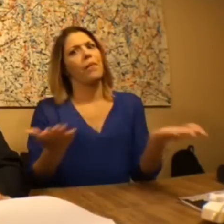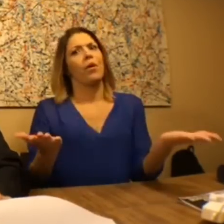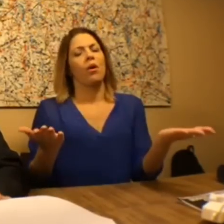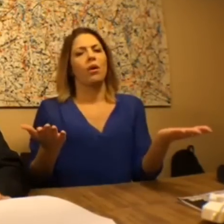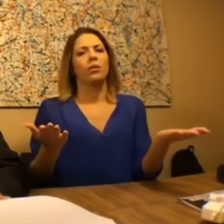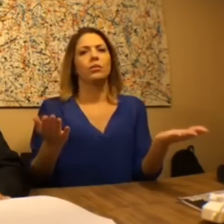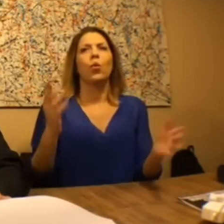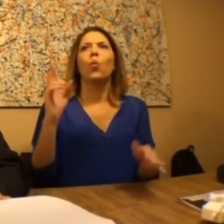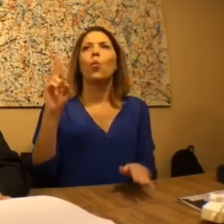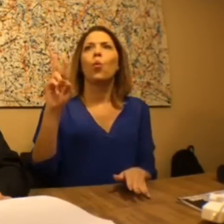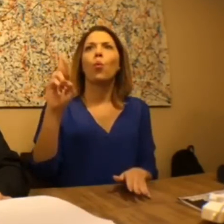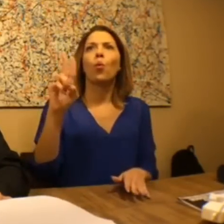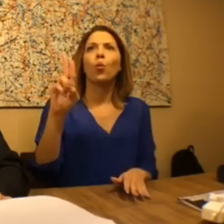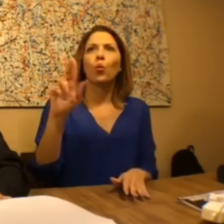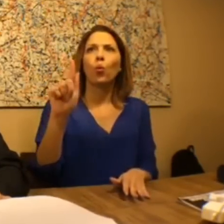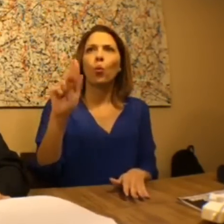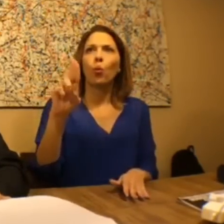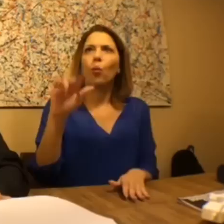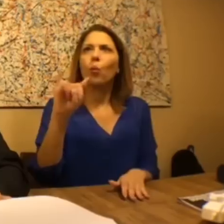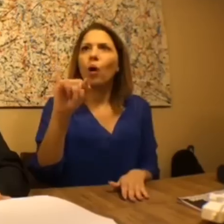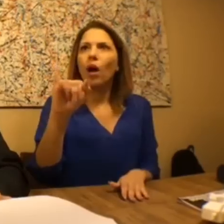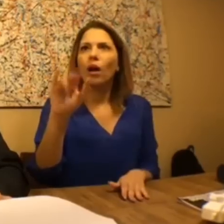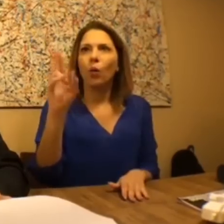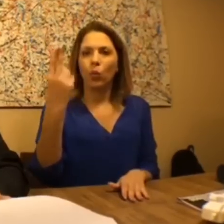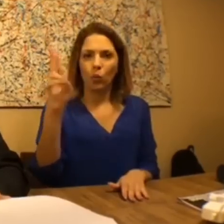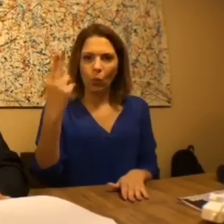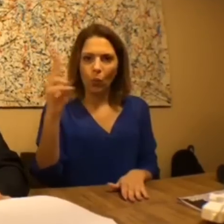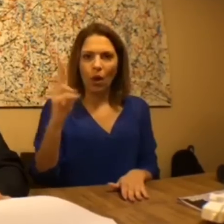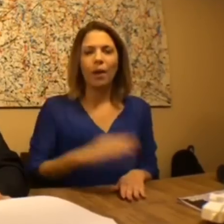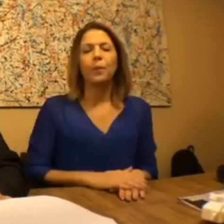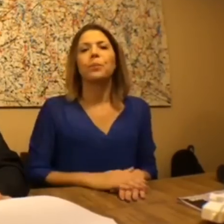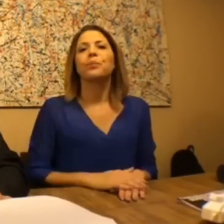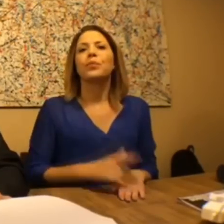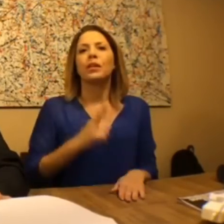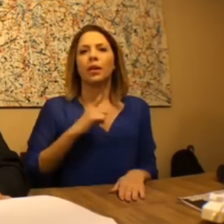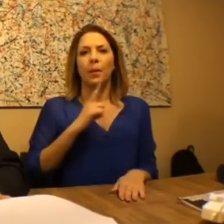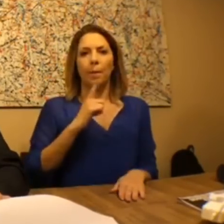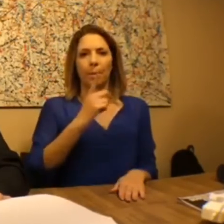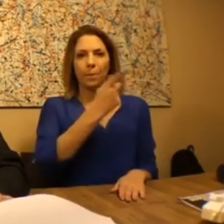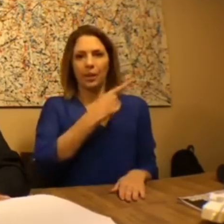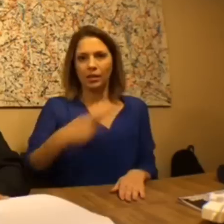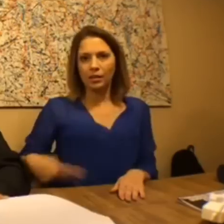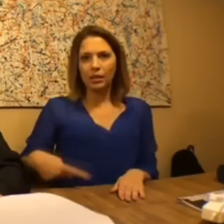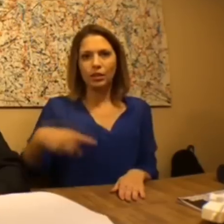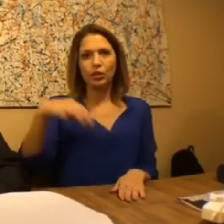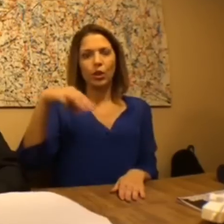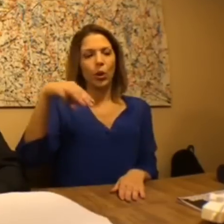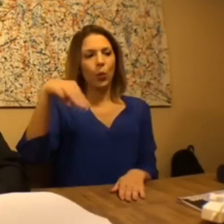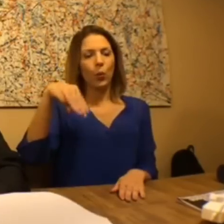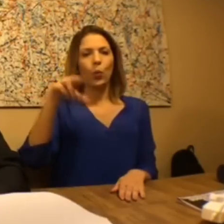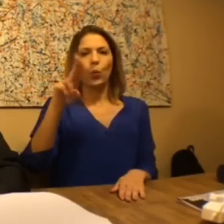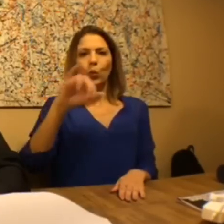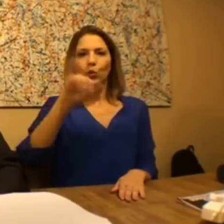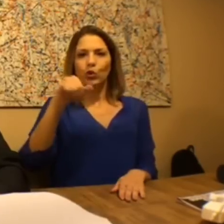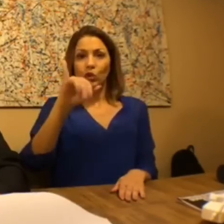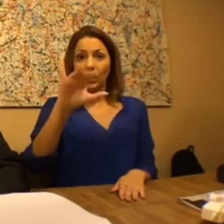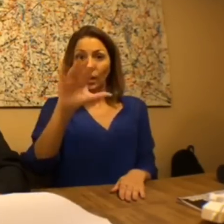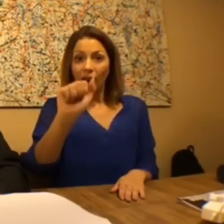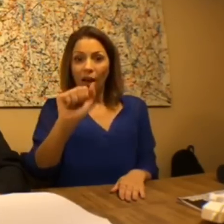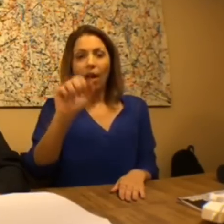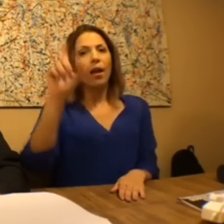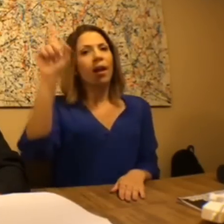Uruguai, que há pouco tempo lá com então, o presidente Mujica fez isso, só aumentou a violência. Da nossa